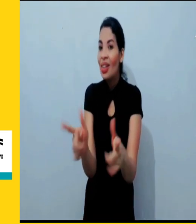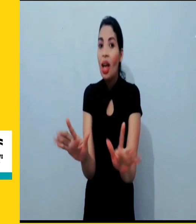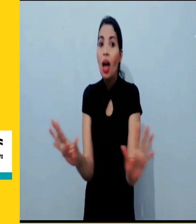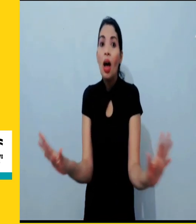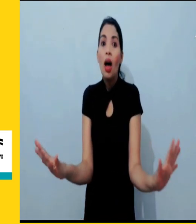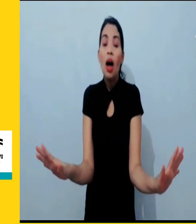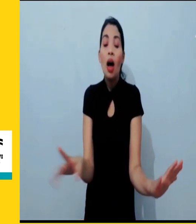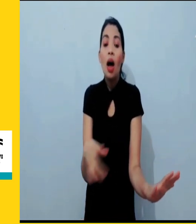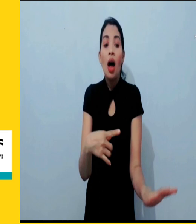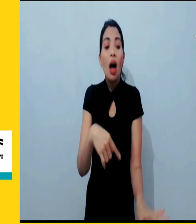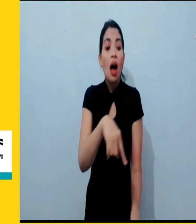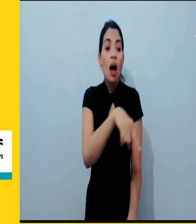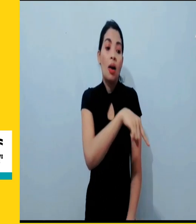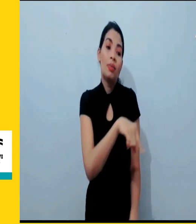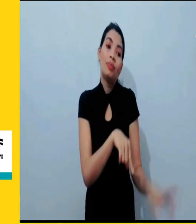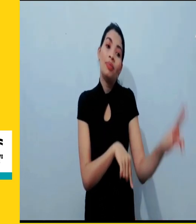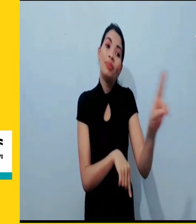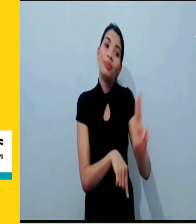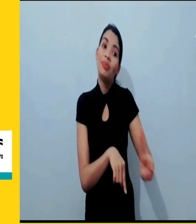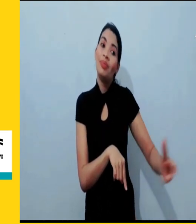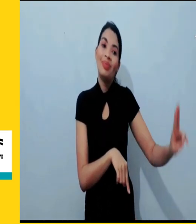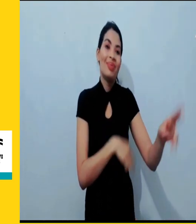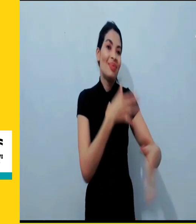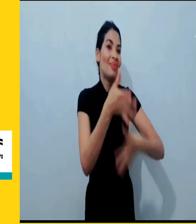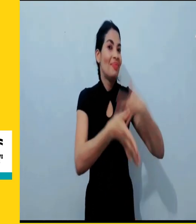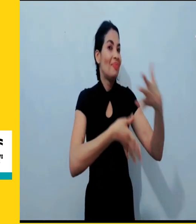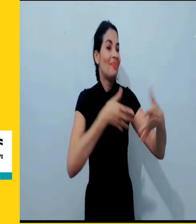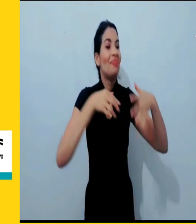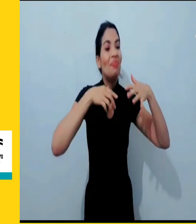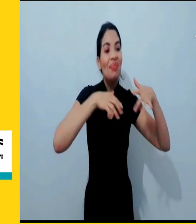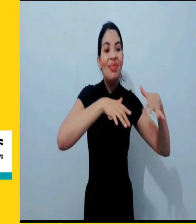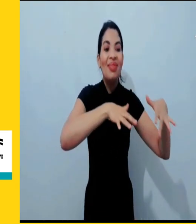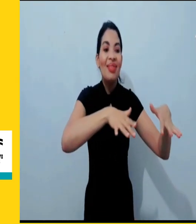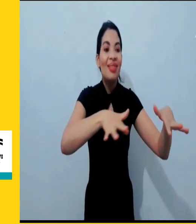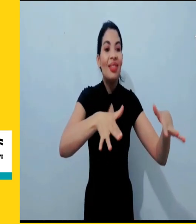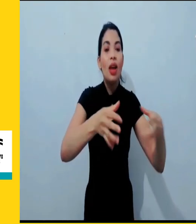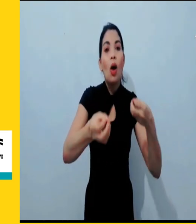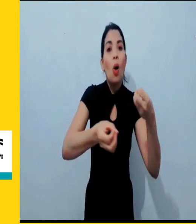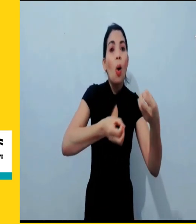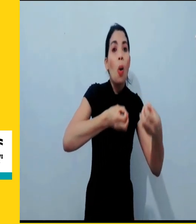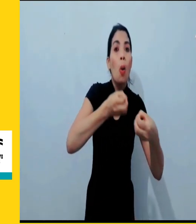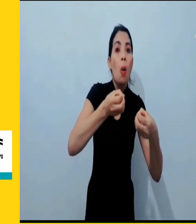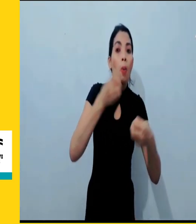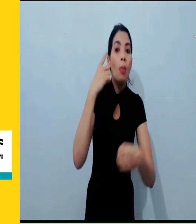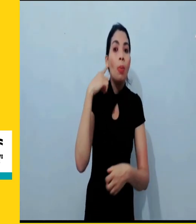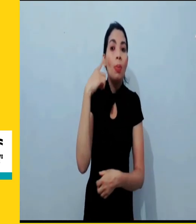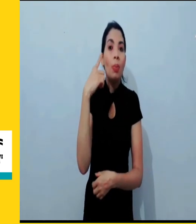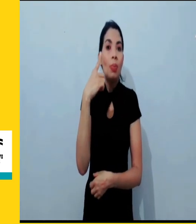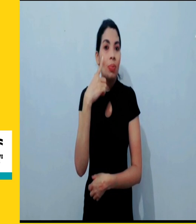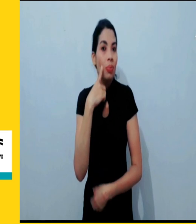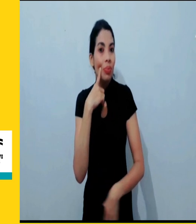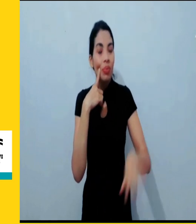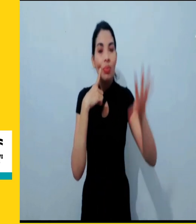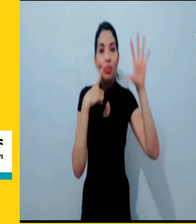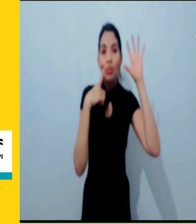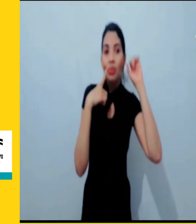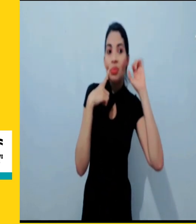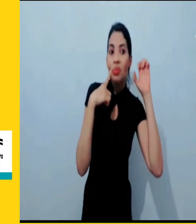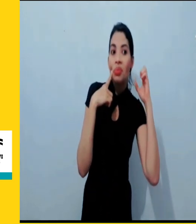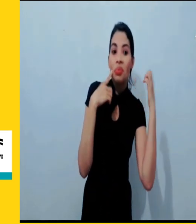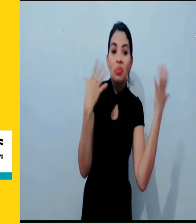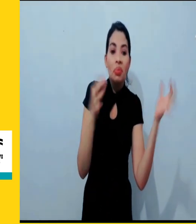educação inclusiva, quanto mais para o uso e difusão da Libras, tanto para alunos surdos como